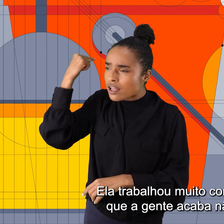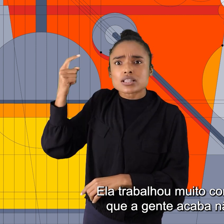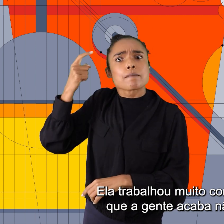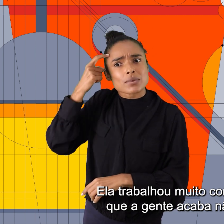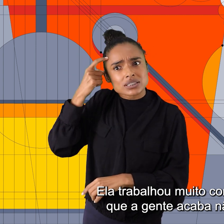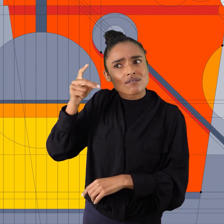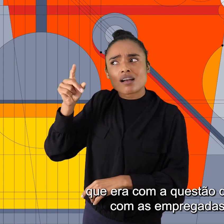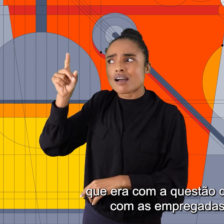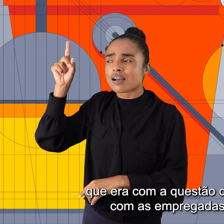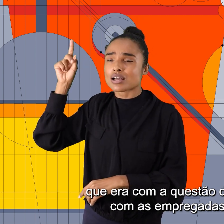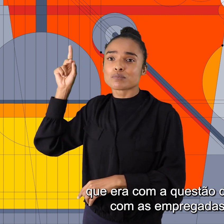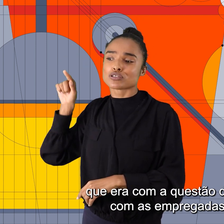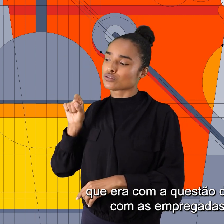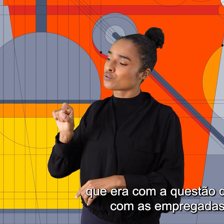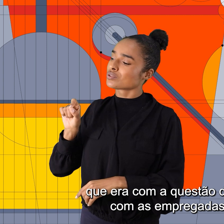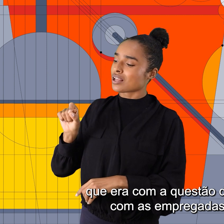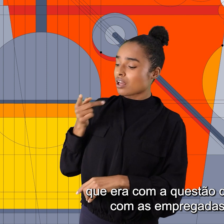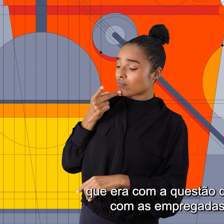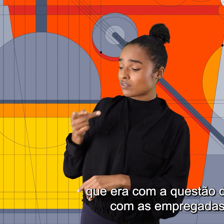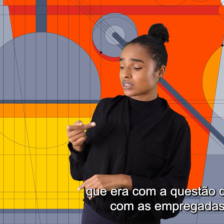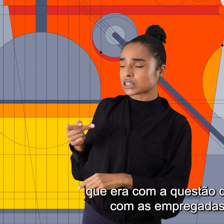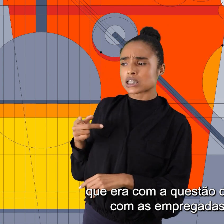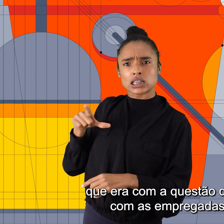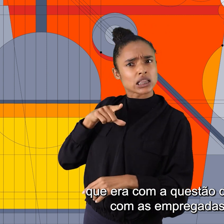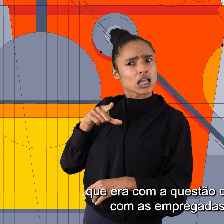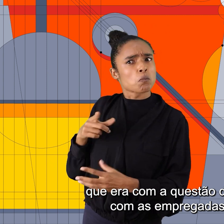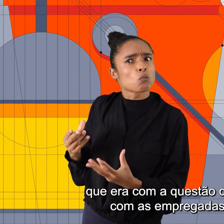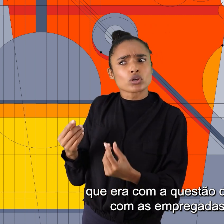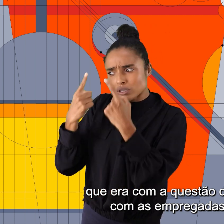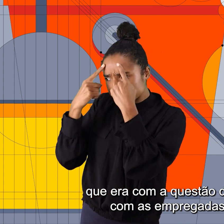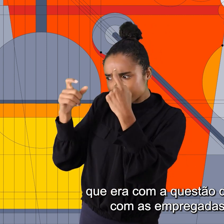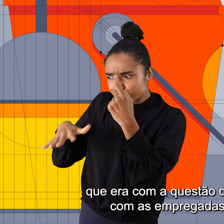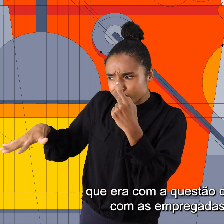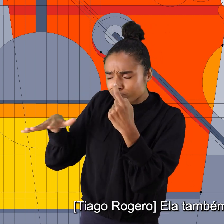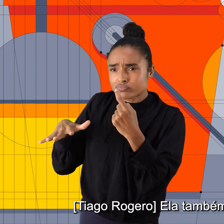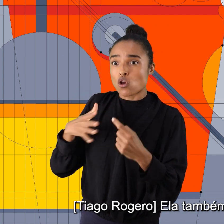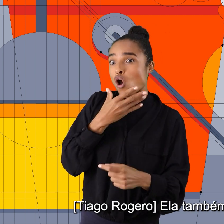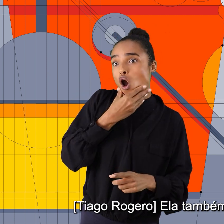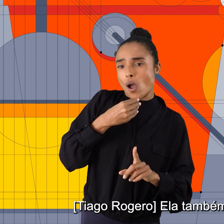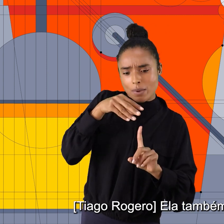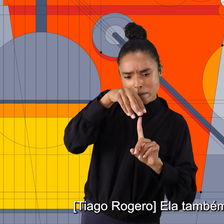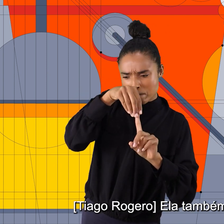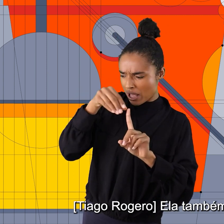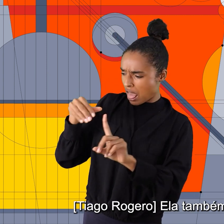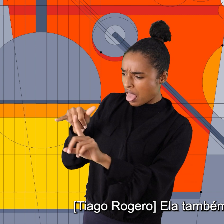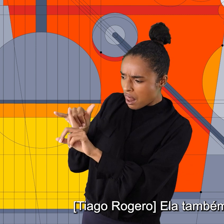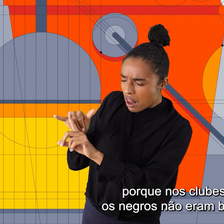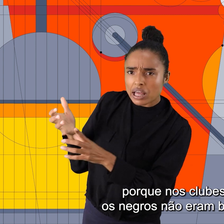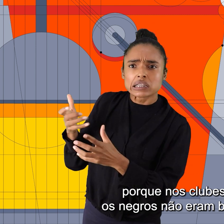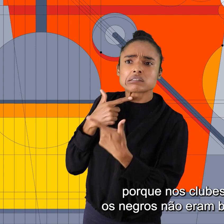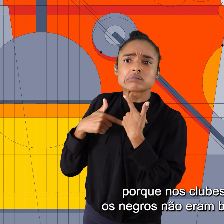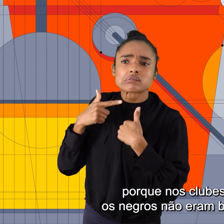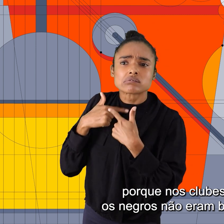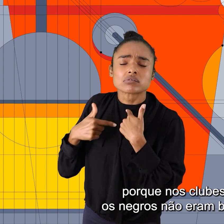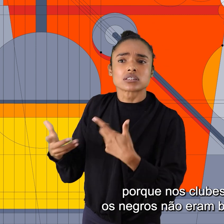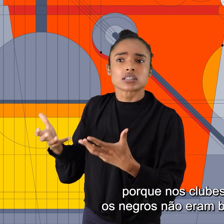não discutindo, que era com a questão do assédio sexual com as empregadas domésticas. Ela também organizava bailes, porque